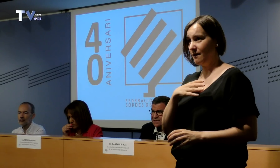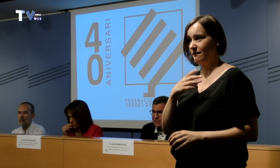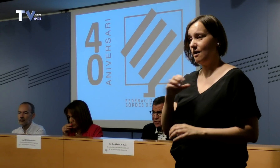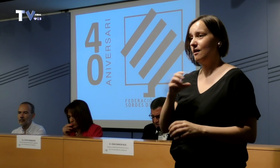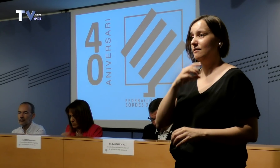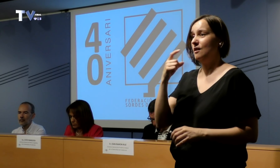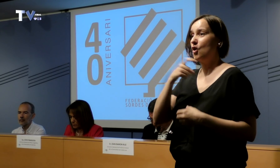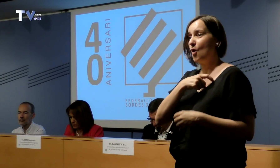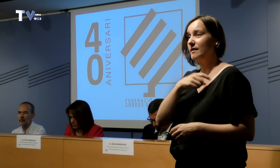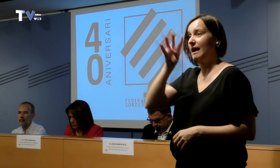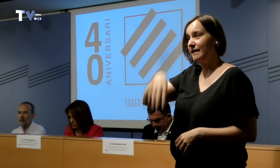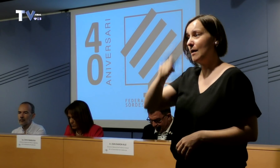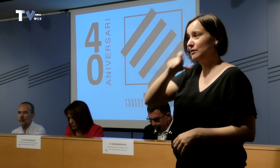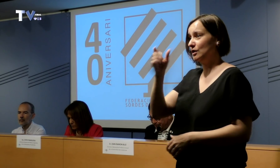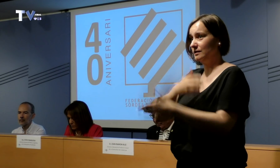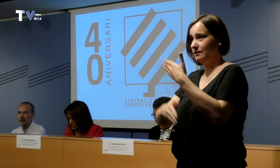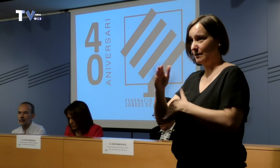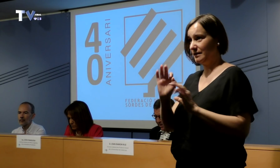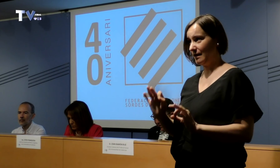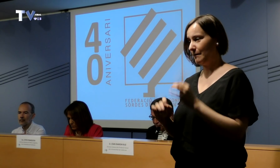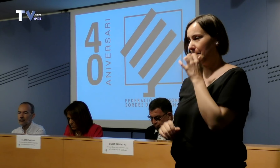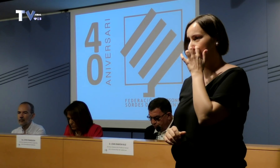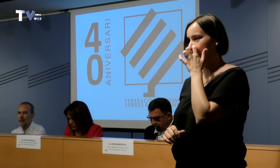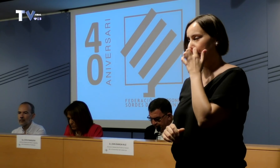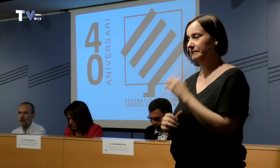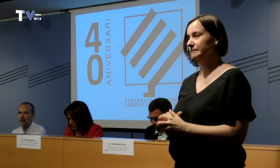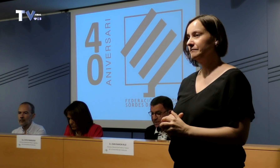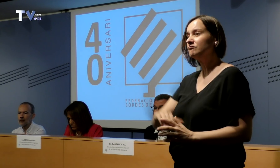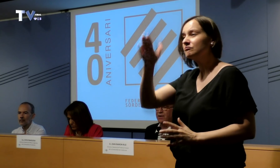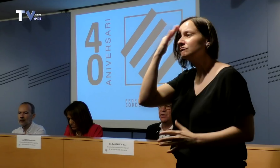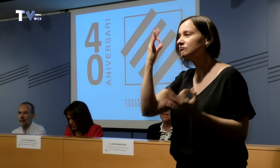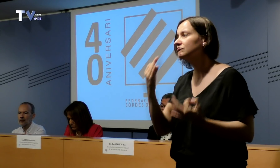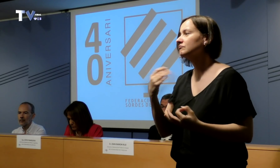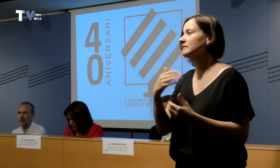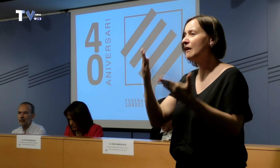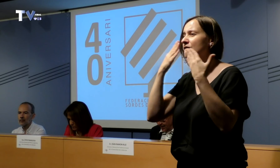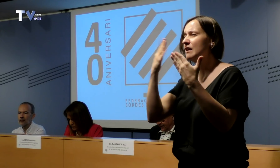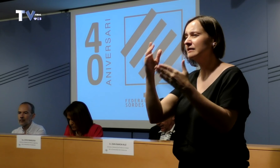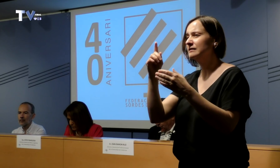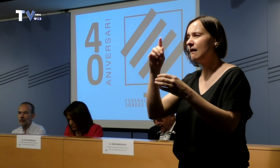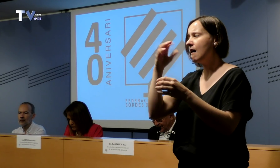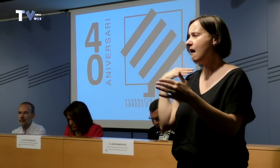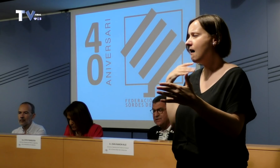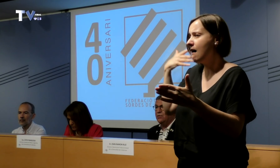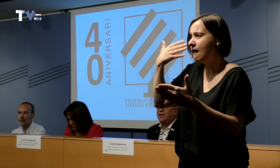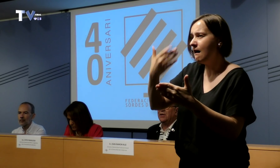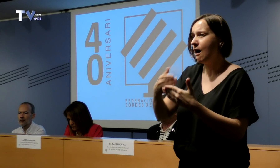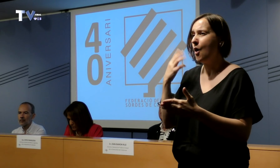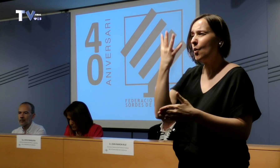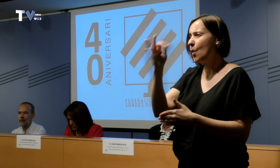de Persones amb Discapacitat. Sobretot volíem felicitar-vos per una trajectòria de 40 anys, una